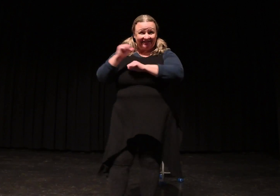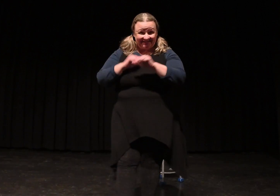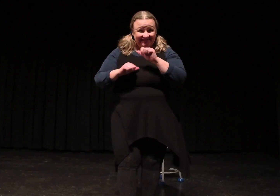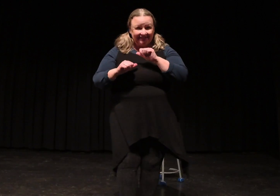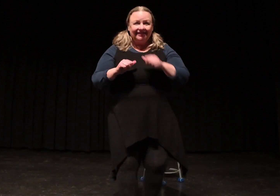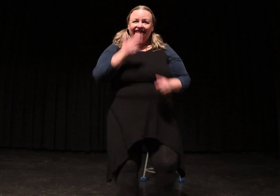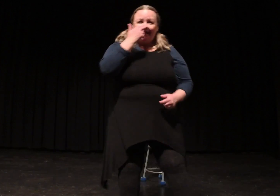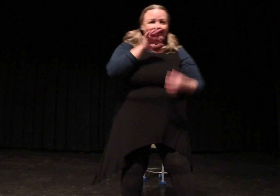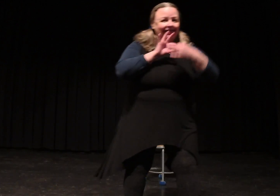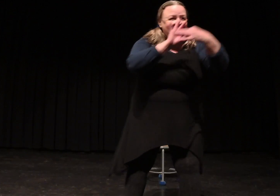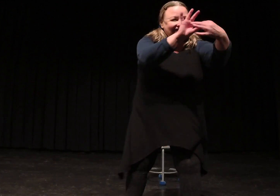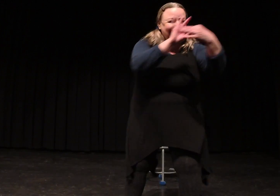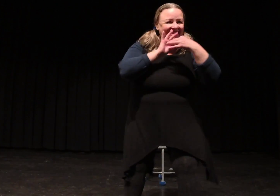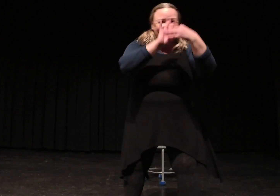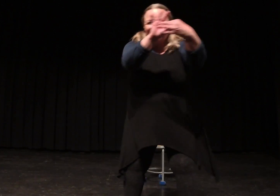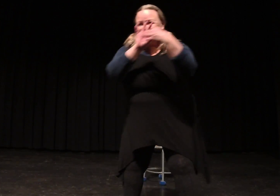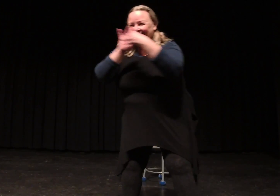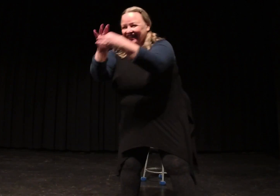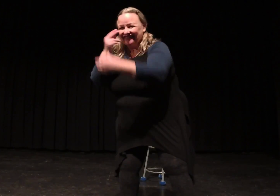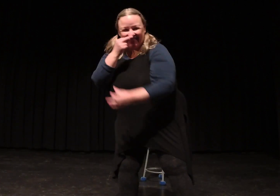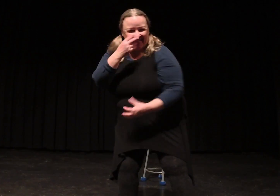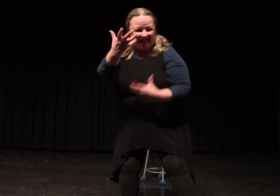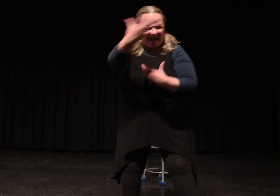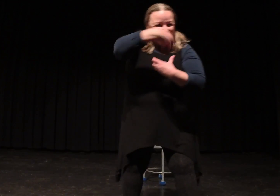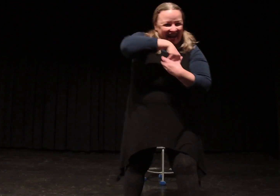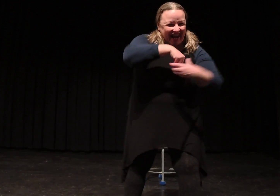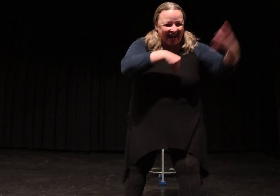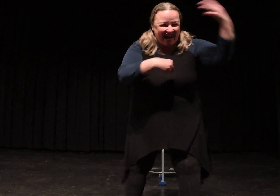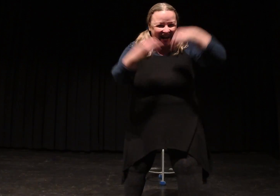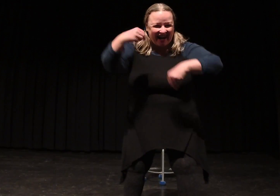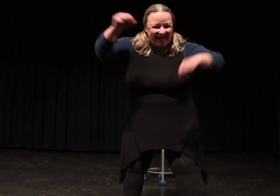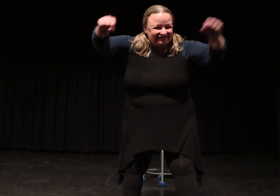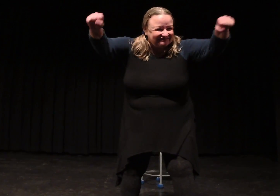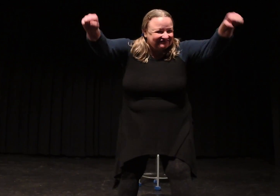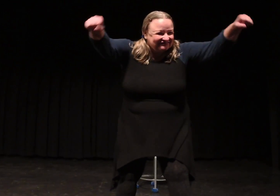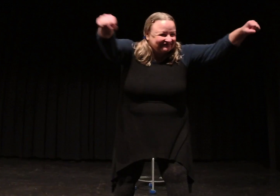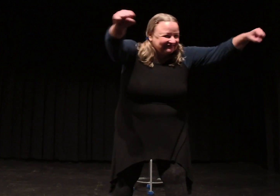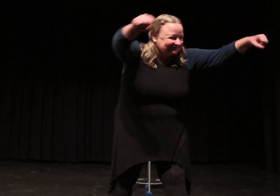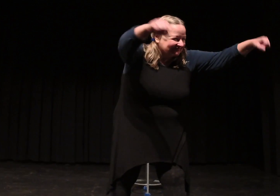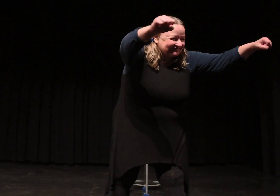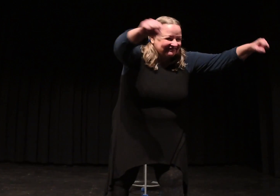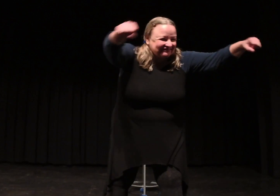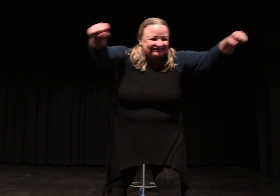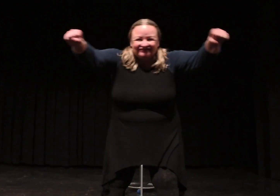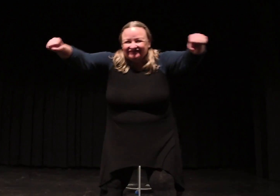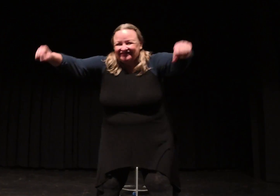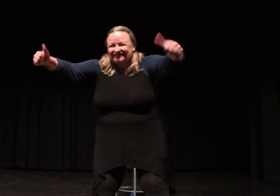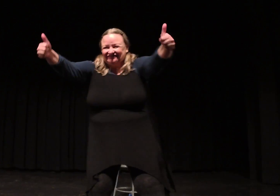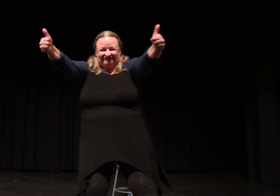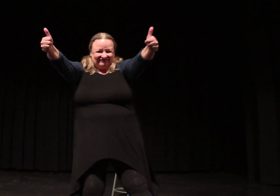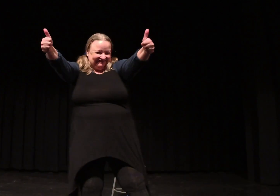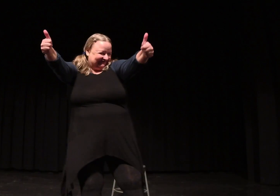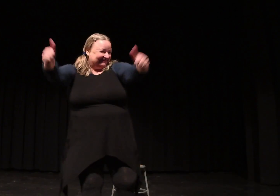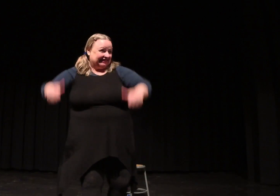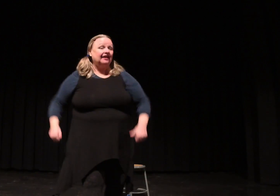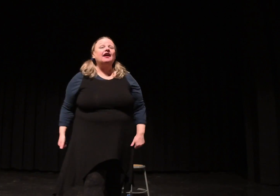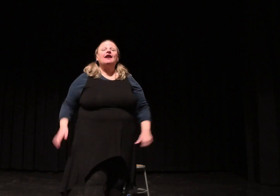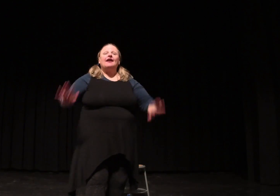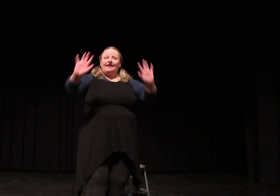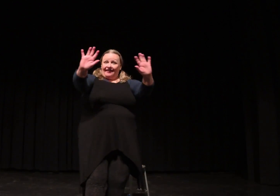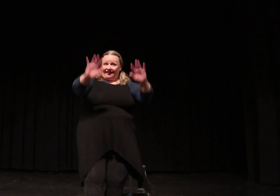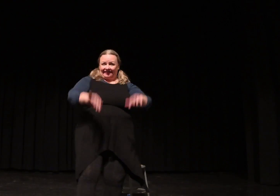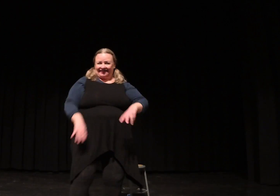Vous voyez? C'est le fun, hein? Et rencontrer une histoire avec vous, vous êtes impliqués dans l'histoire, c'est le fun,